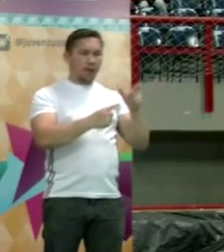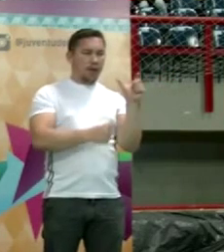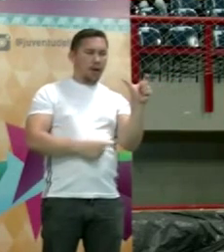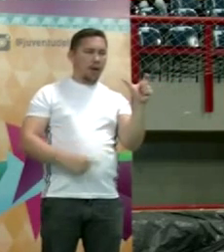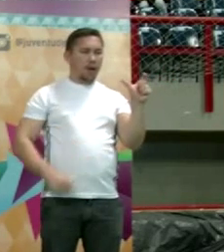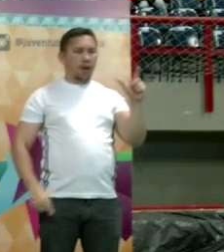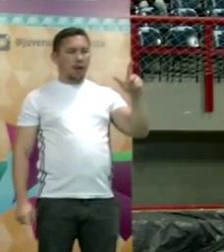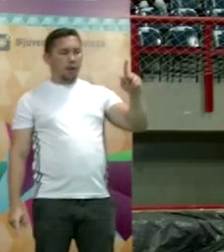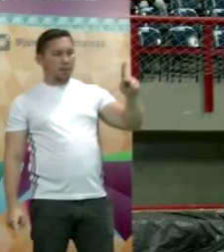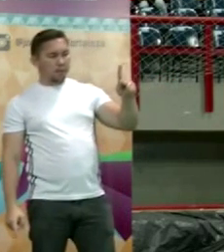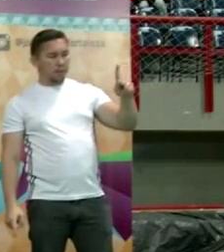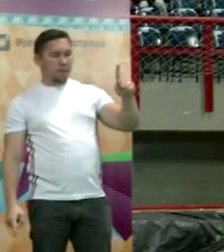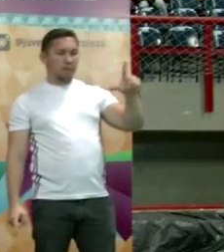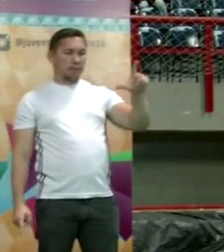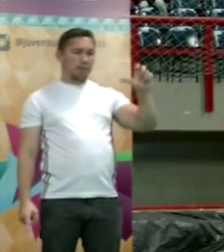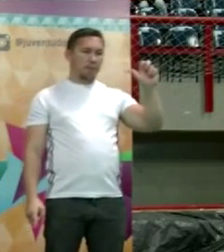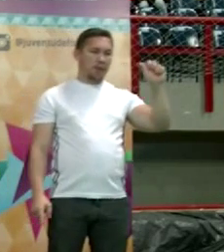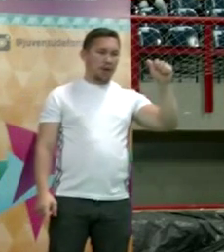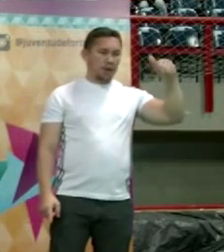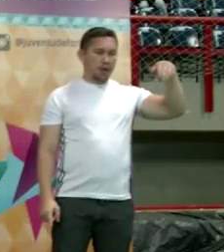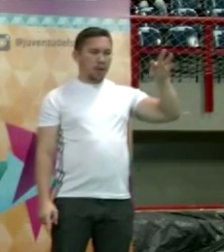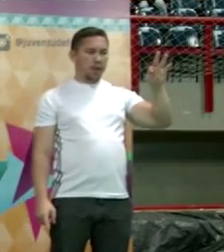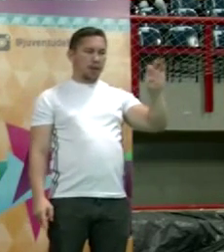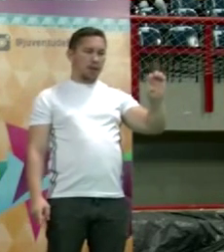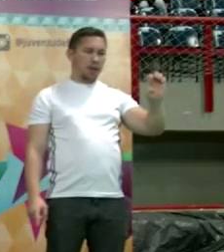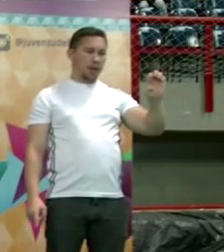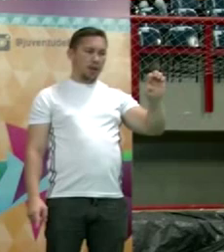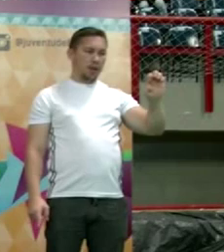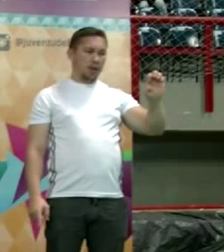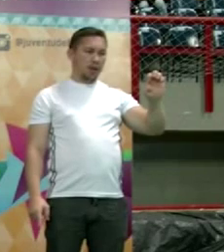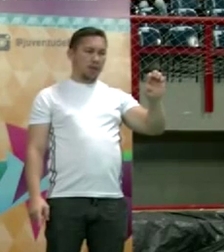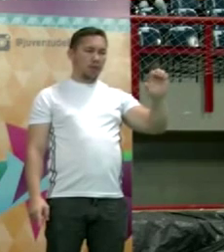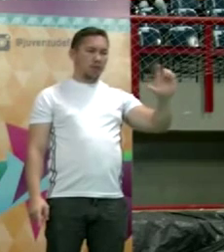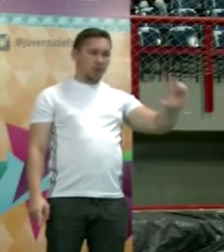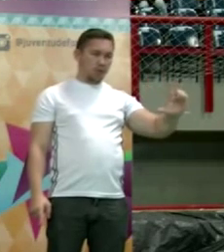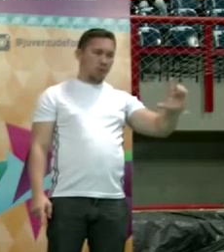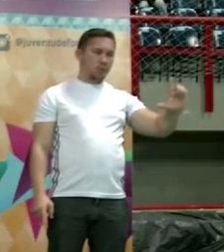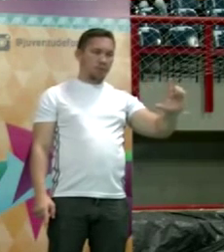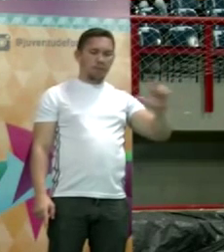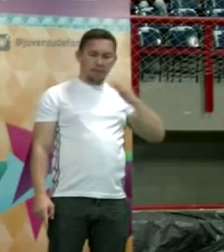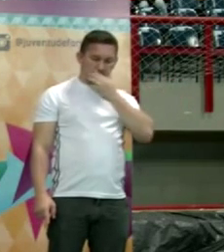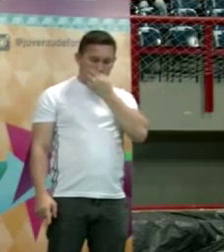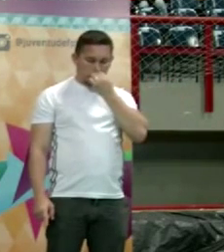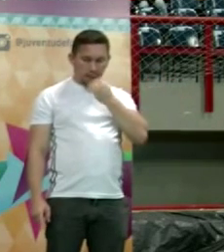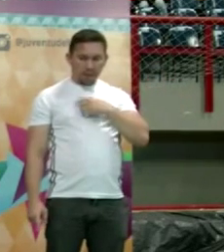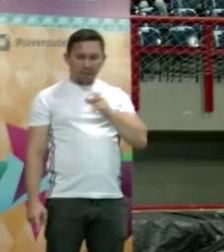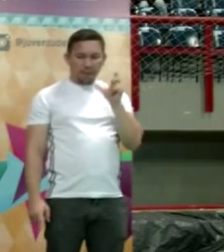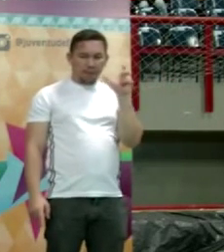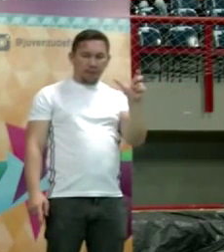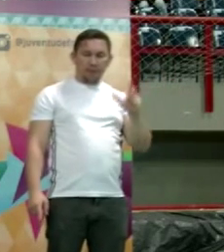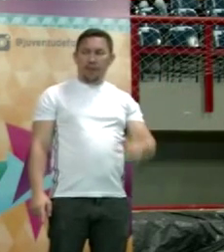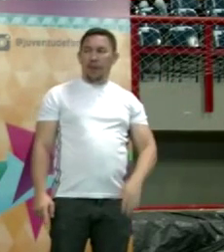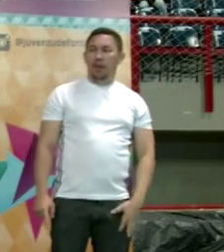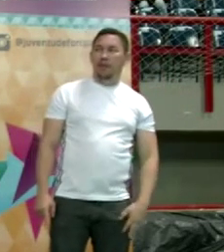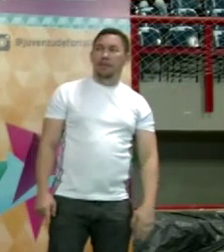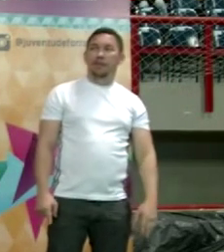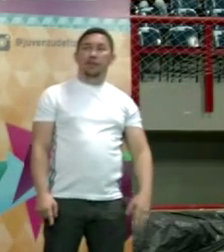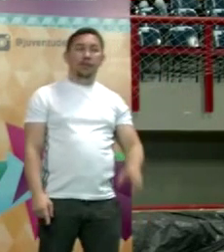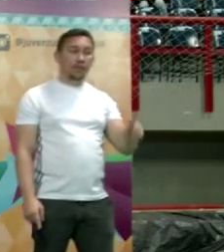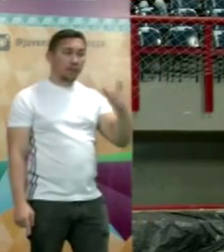Plantation. Você escreve plantation, mas fala plantation. Vou repetir, tá?